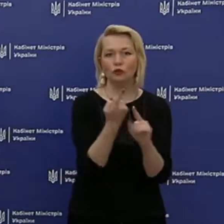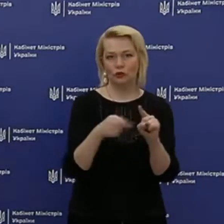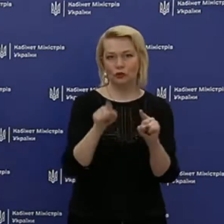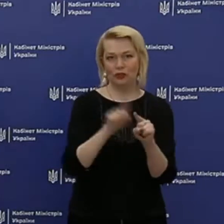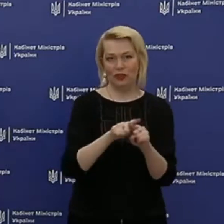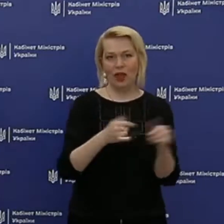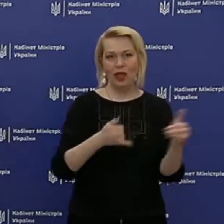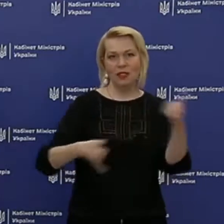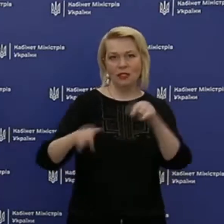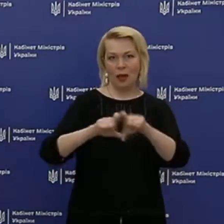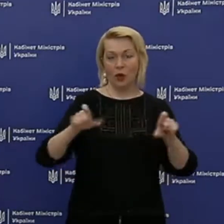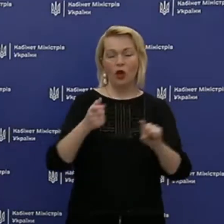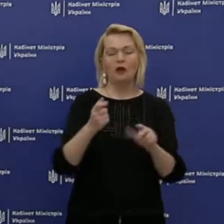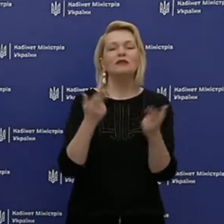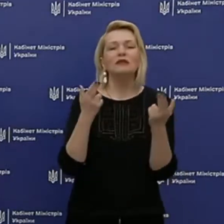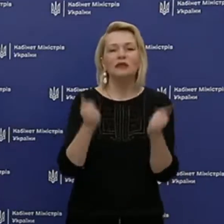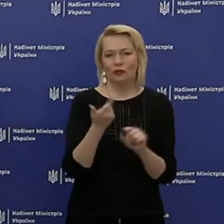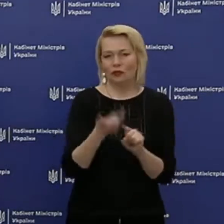лабораторії. Вона